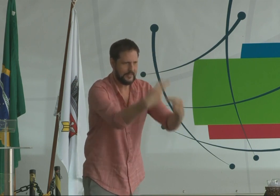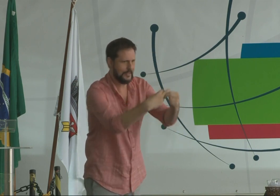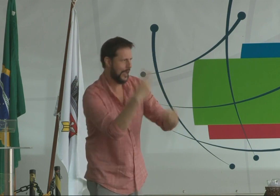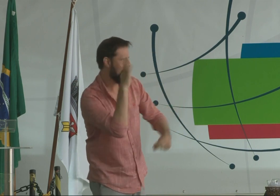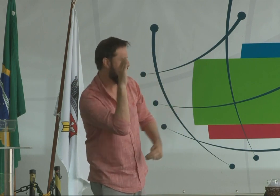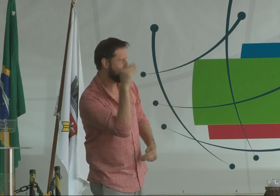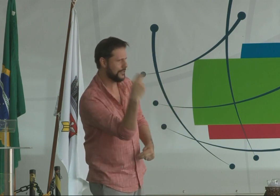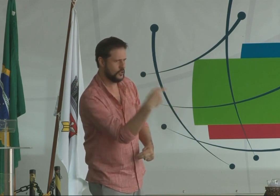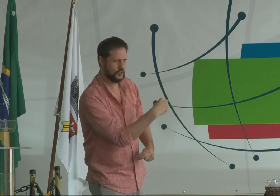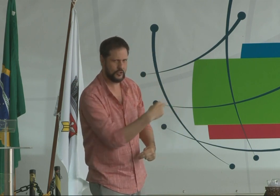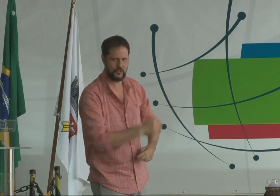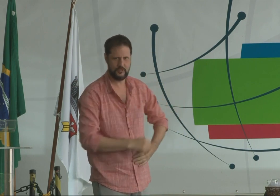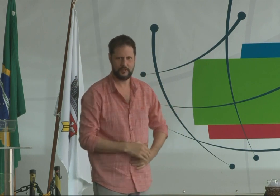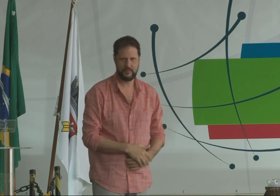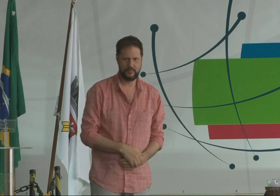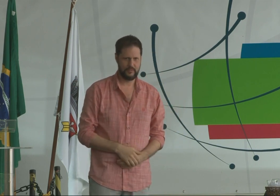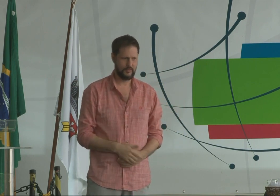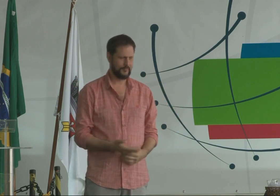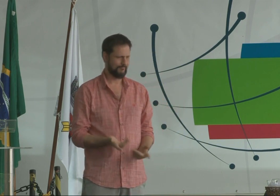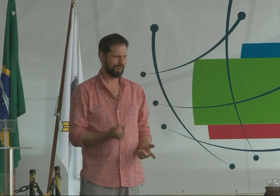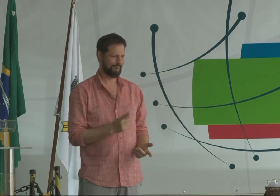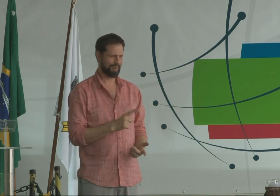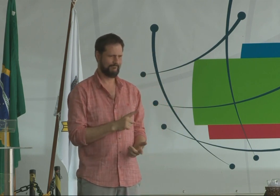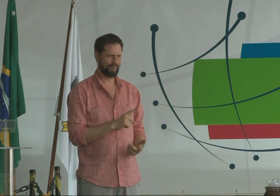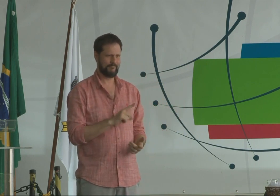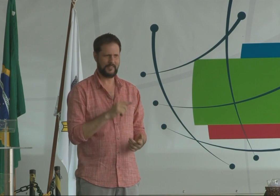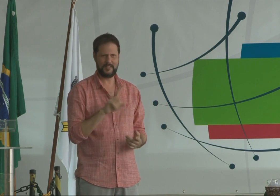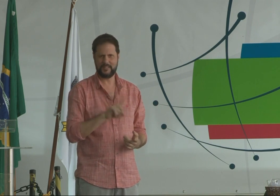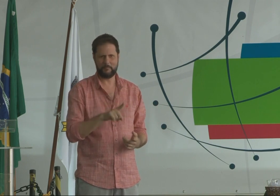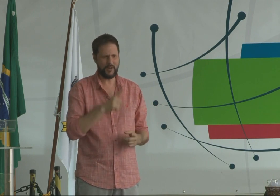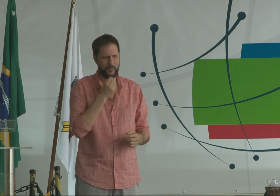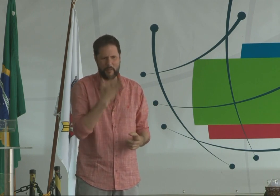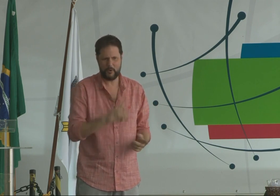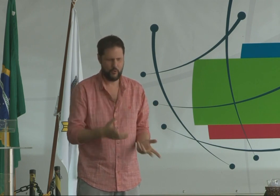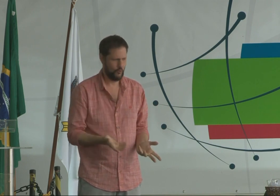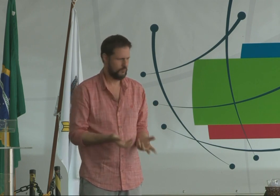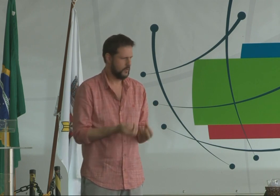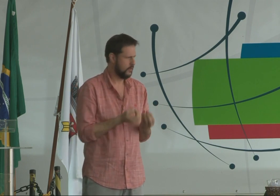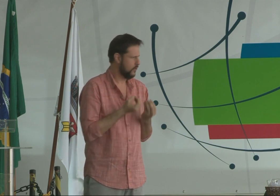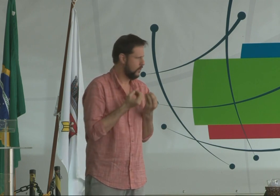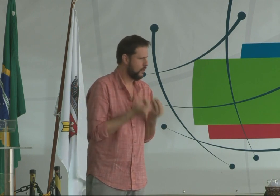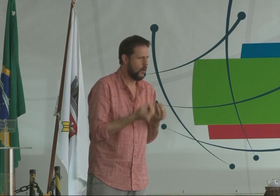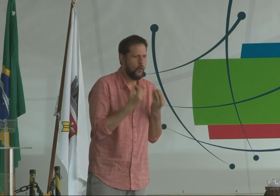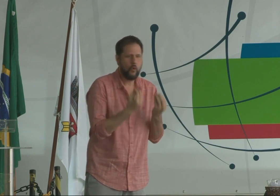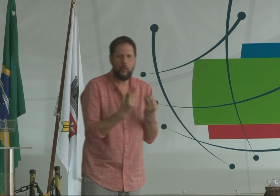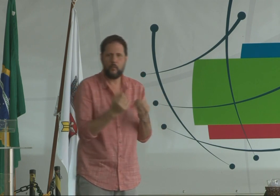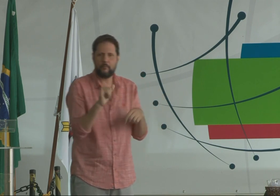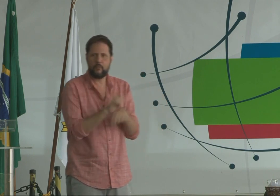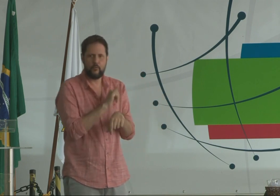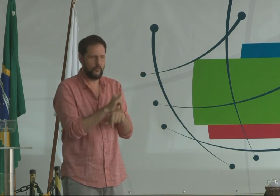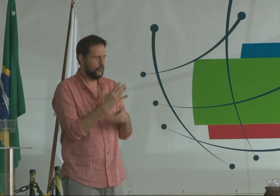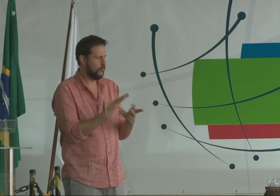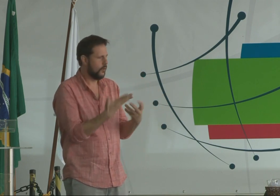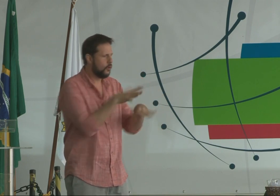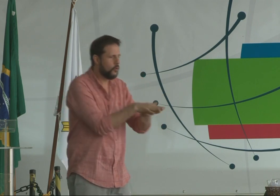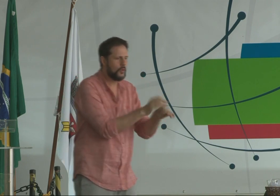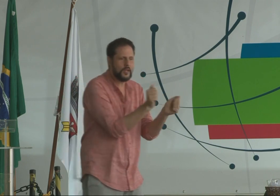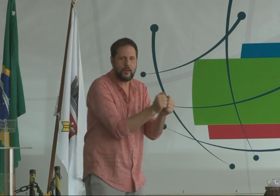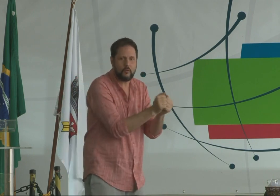eu mando ele sentar, ele só assiste as aulas de modo passivo. É... Eu acho que isso vai ser bom. Eu